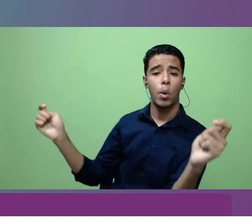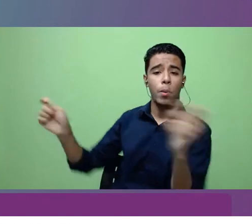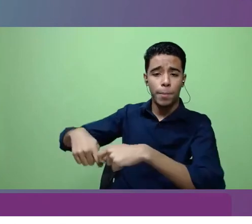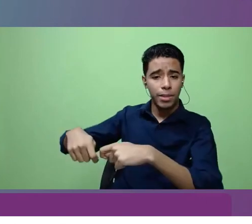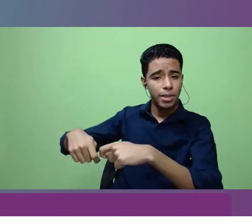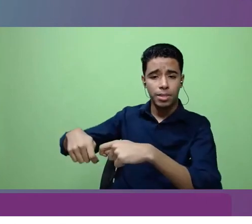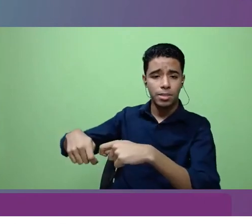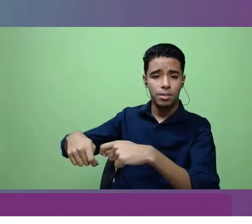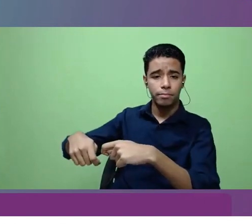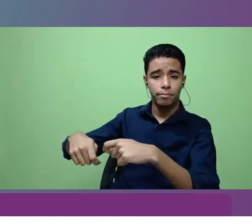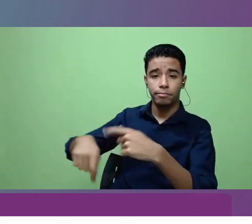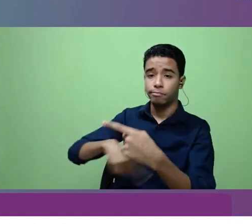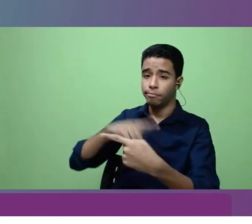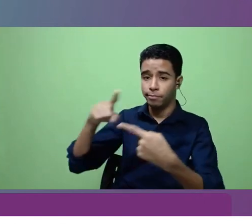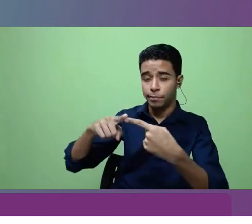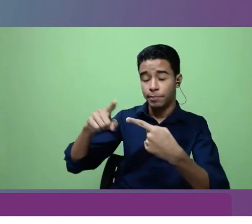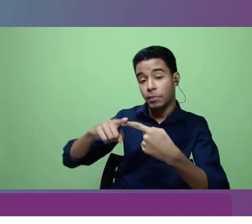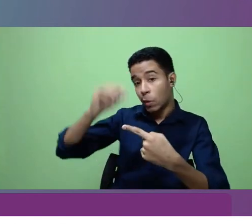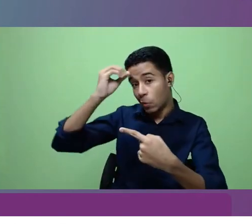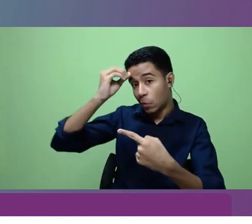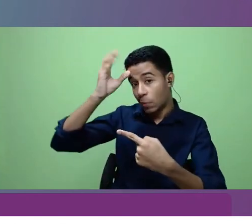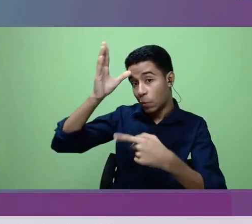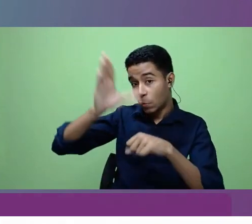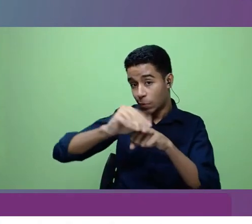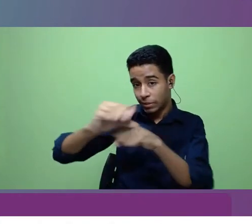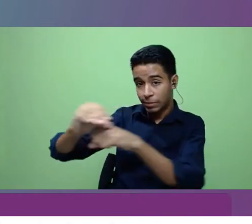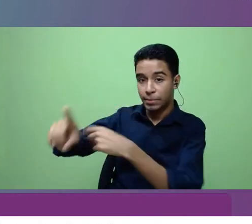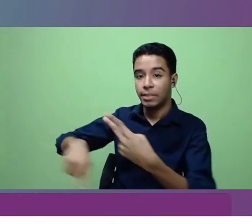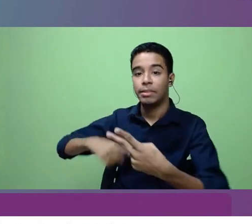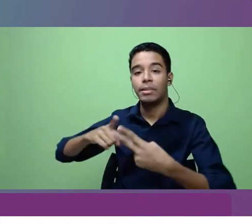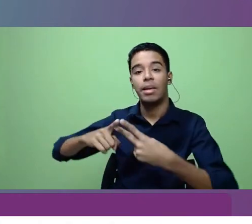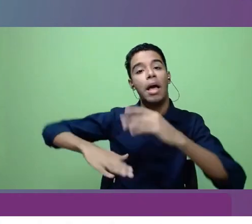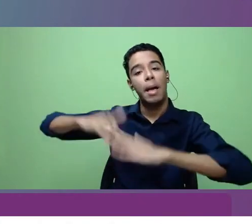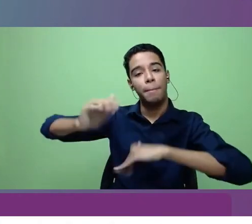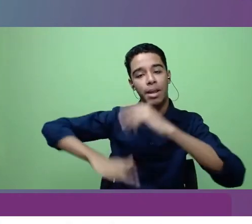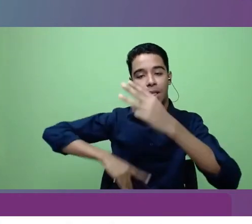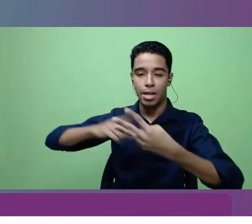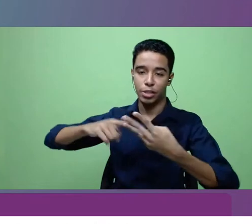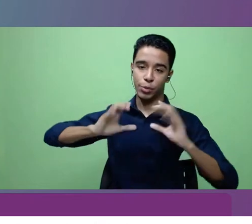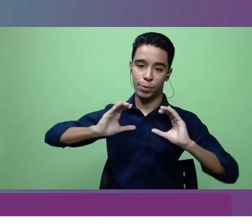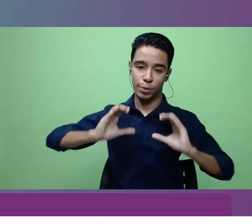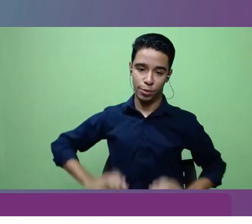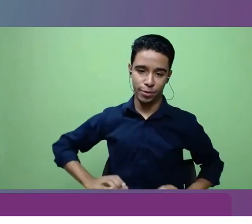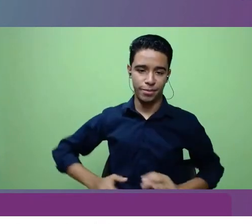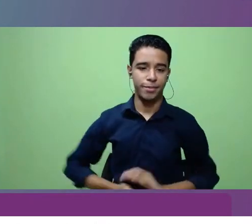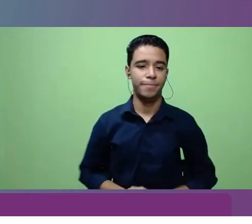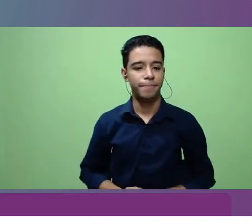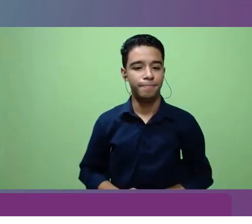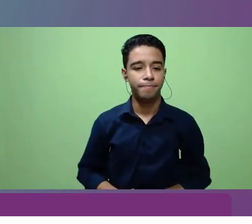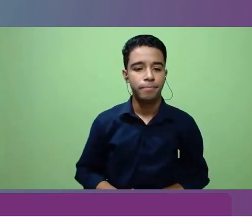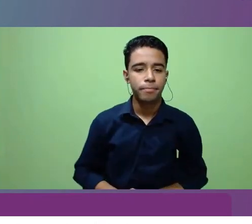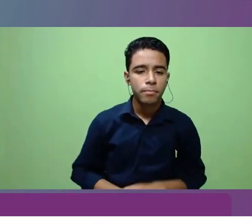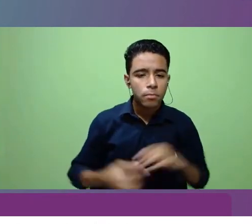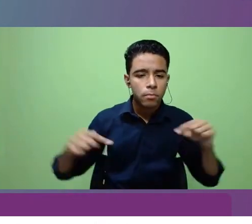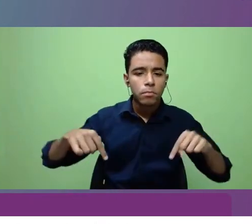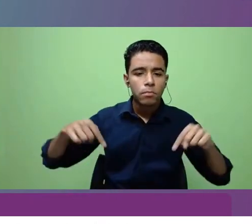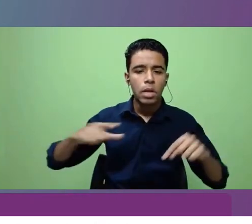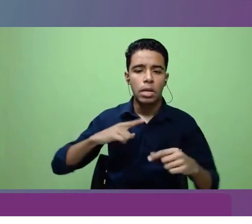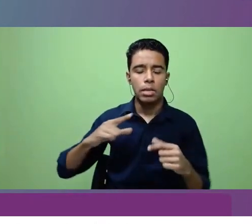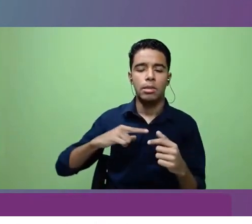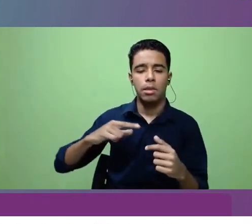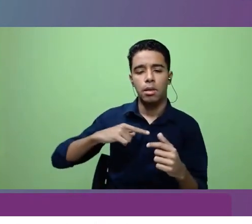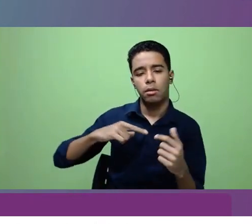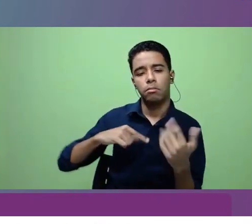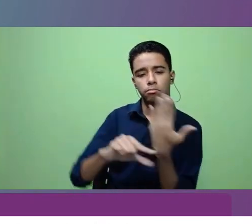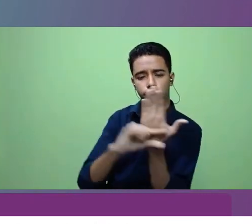competência? Conhecimento, habilidade e atitude. Nara, poderia colocar no chat a referência de Albir 2005?